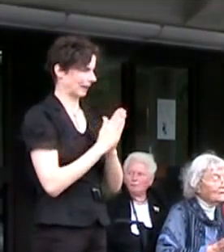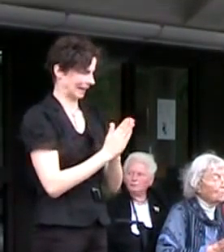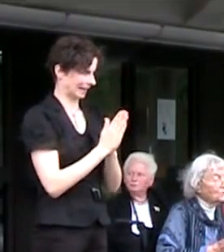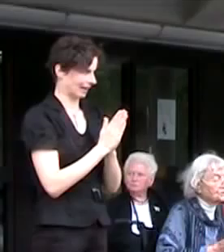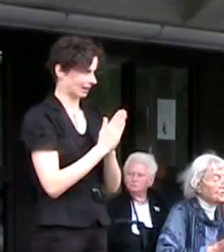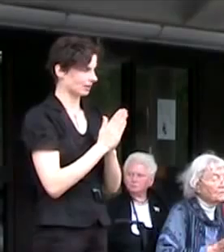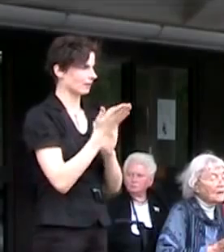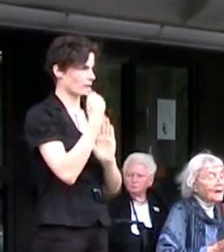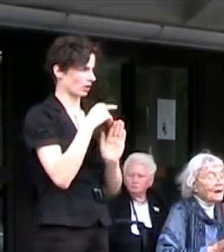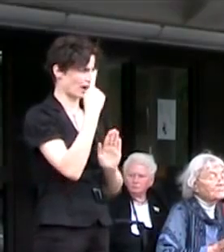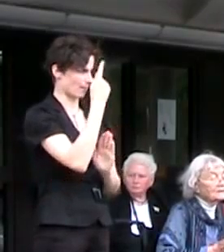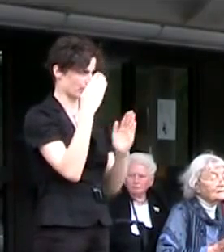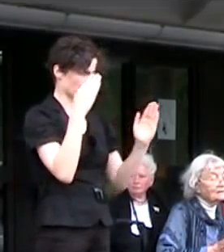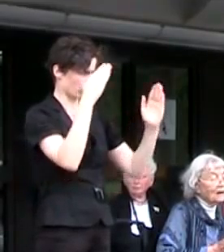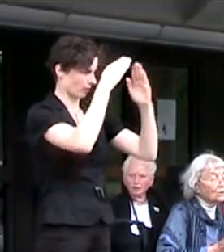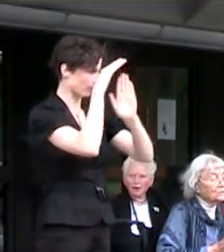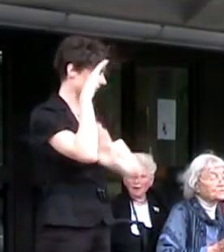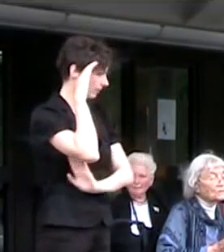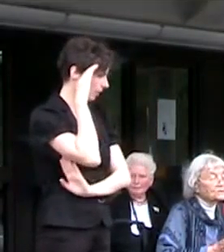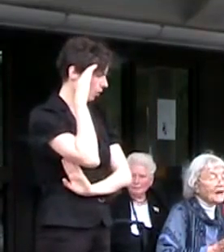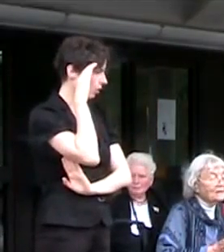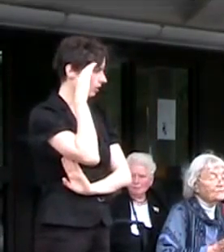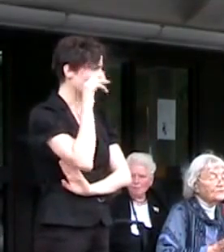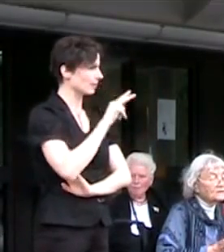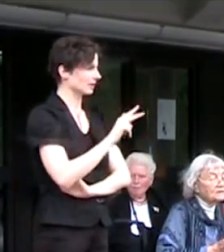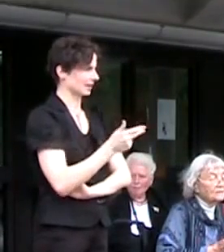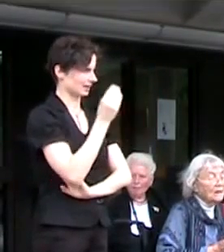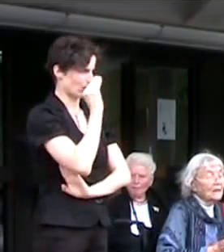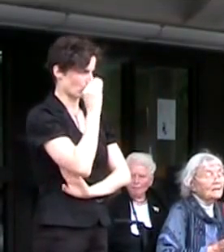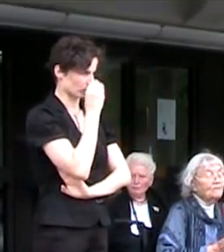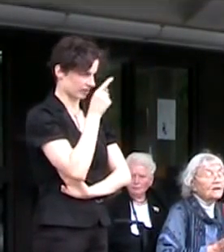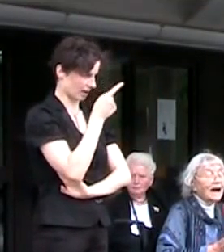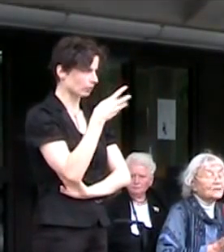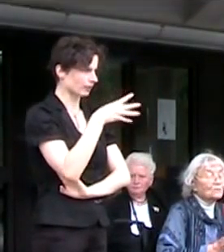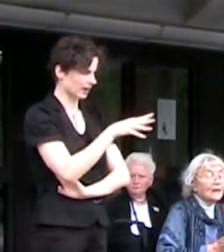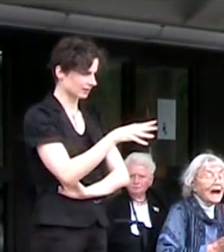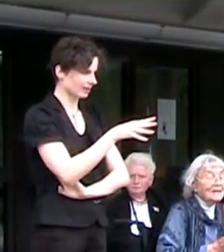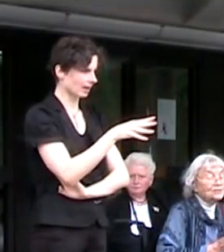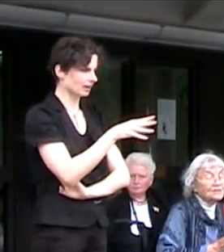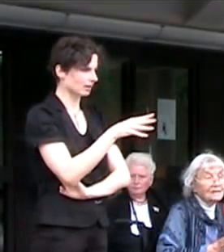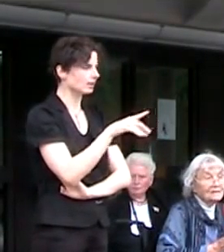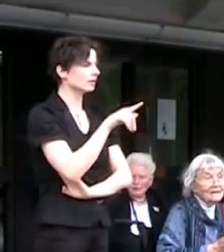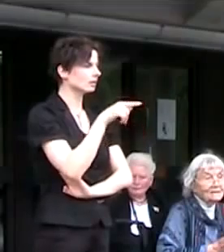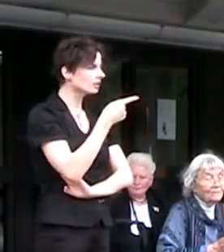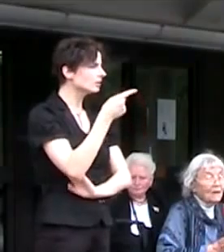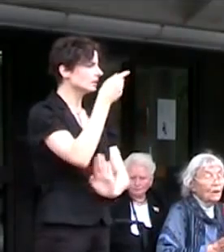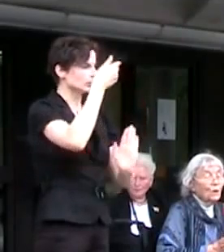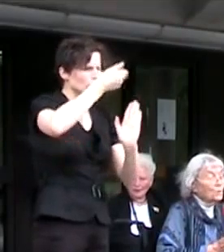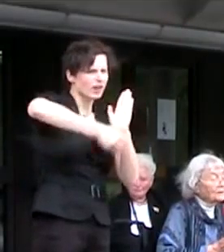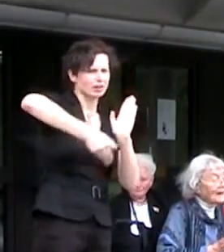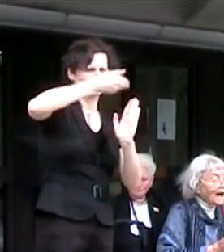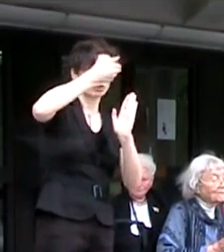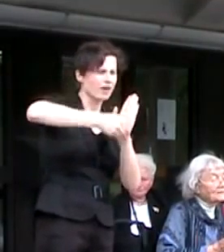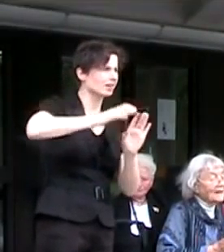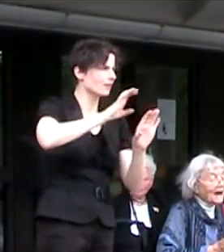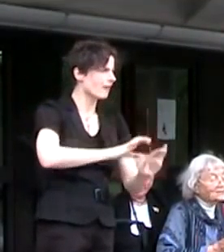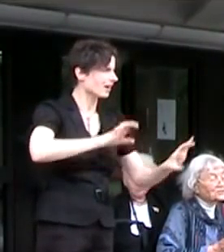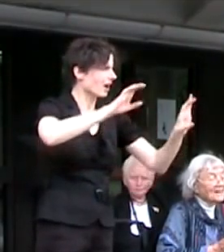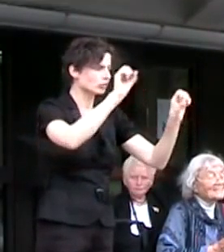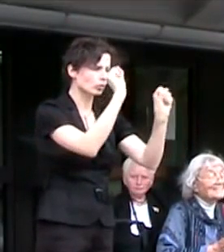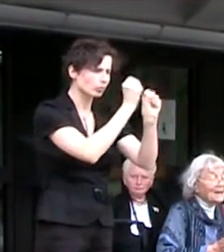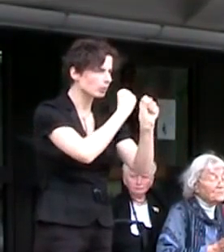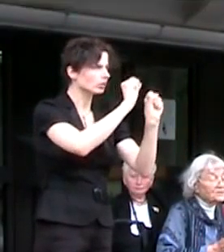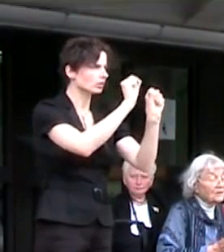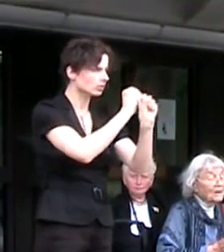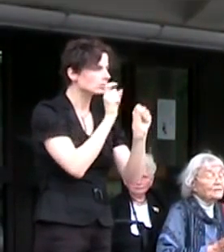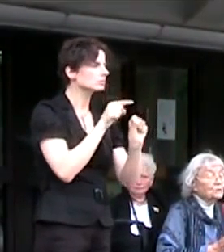Galen in Münster am 3. August 1941 die Vergasungen einstellen ließ, übernahmen die